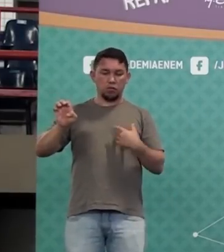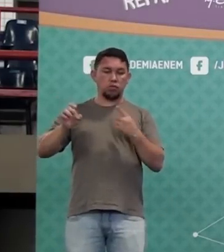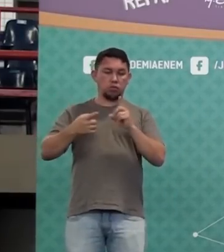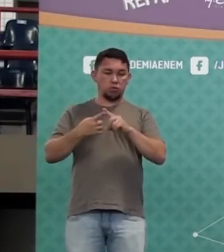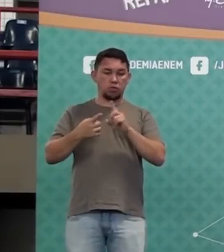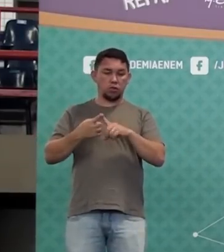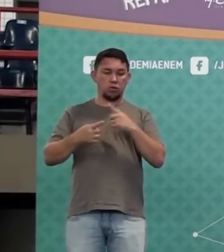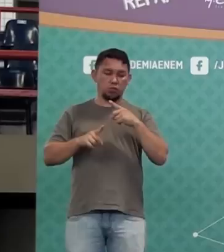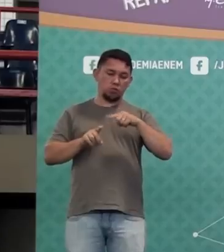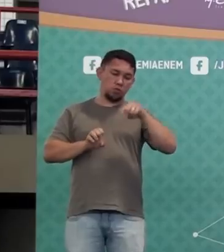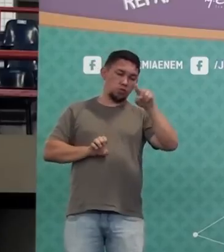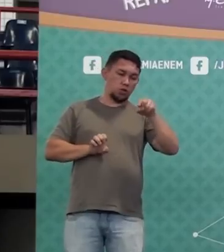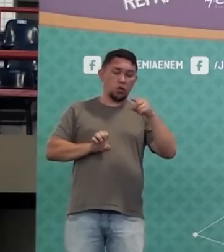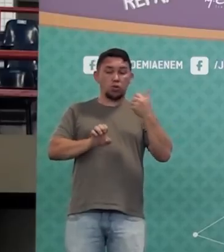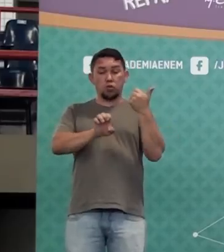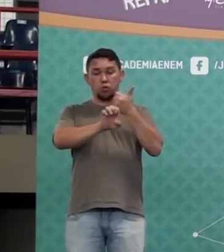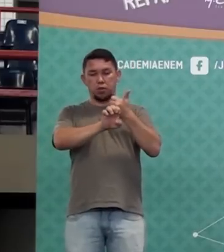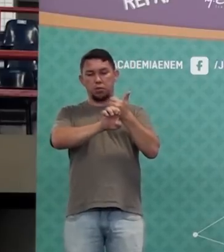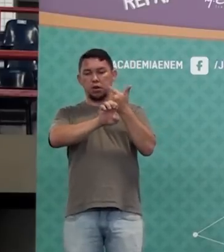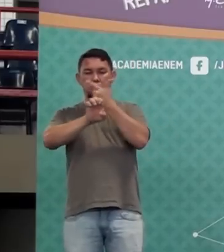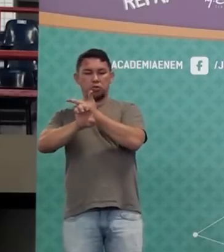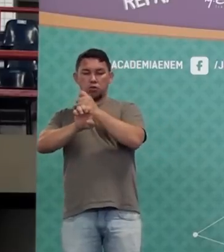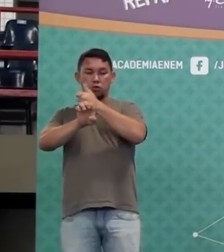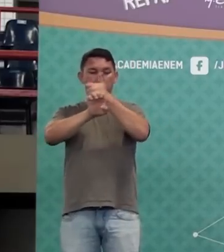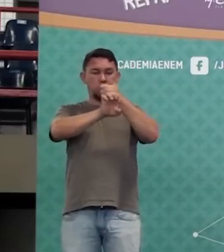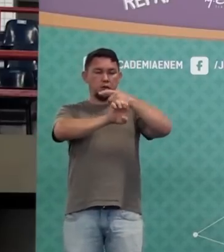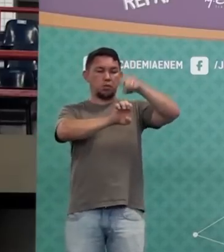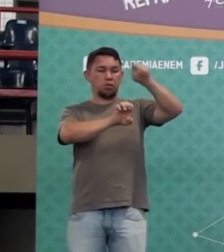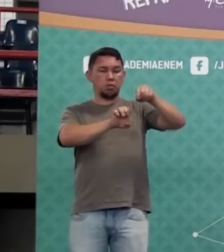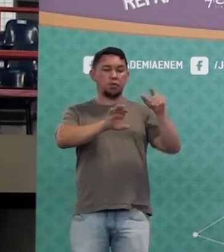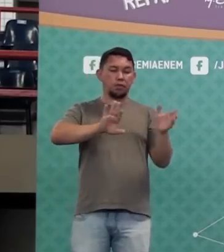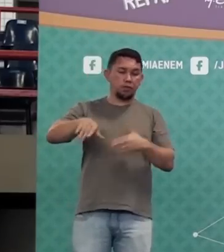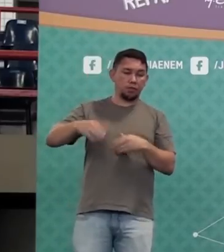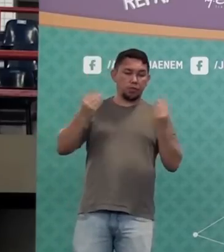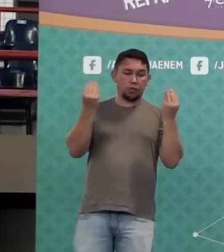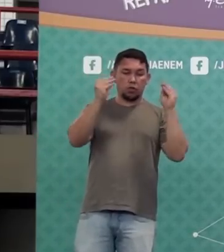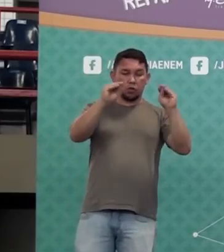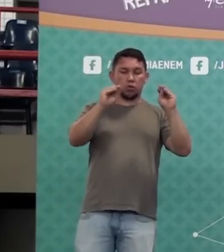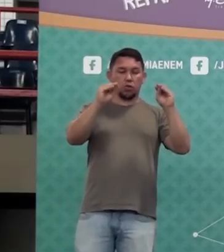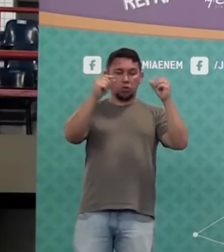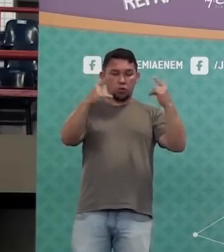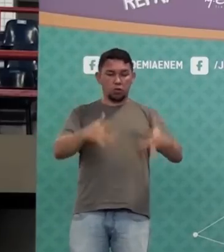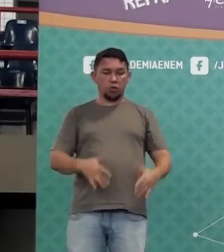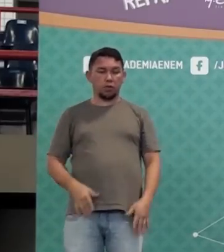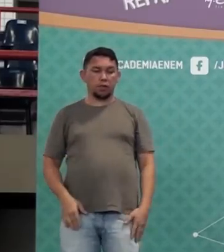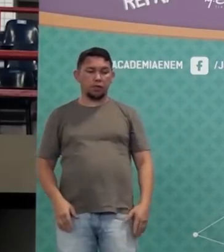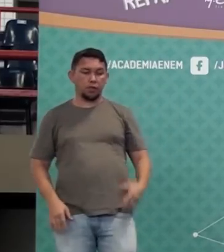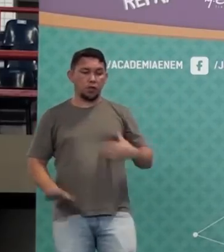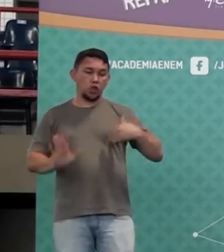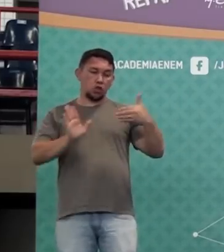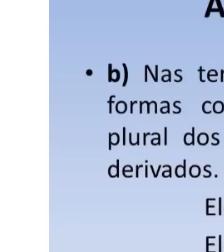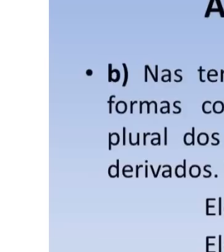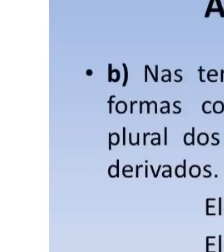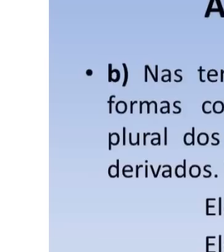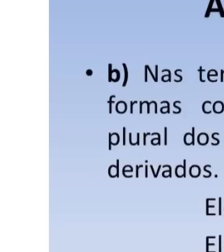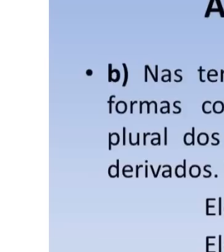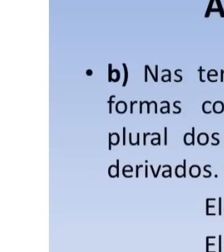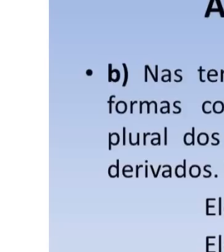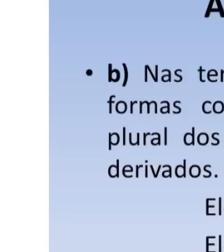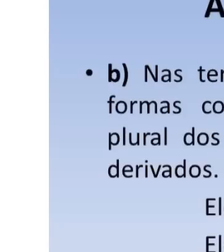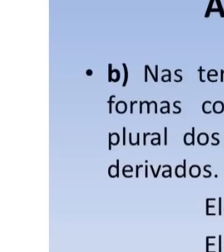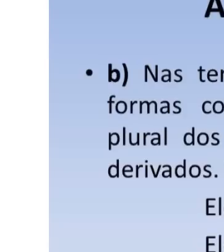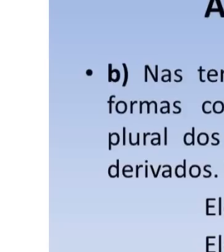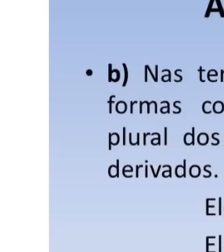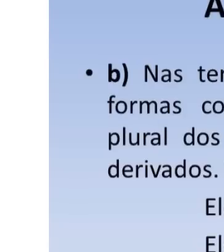o circunflexo no primeiro e. Por exemplo, eu registrei aí dizendo as terminações